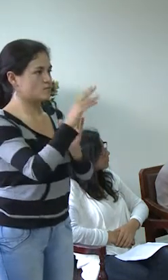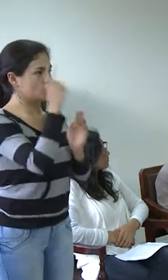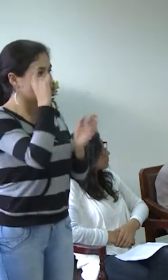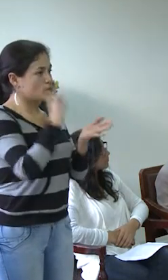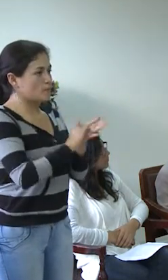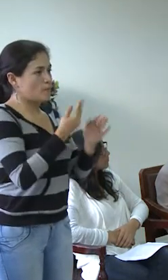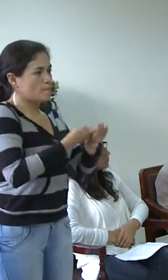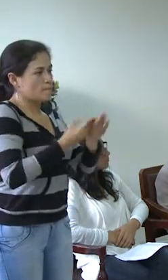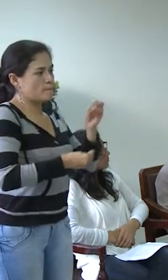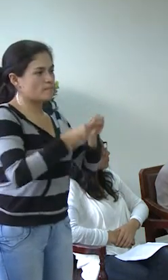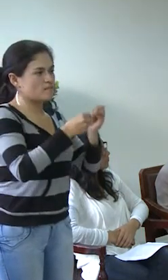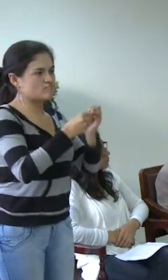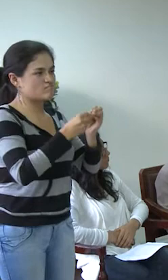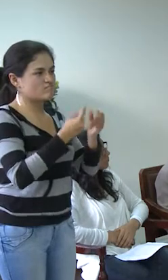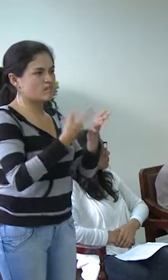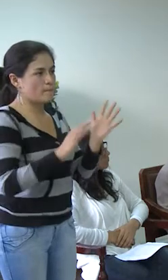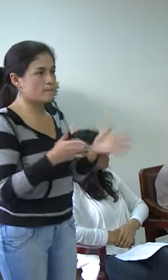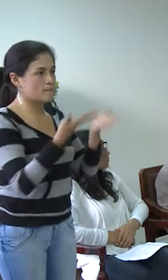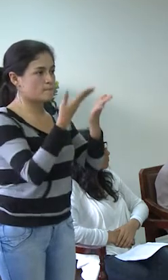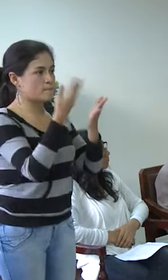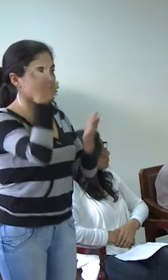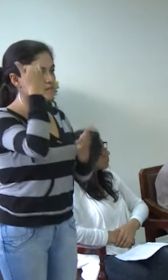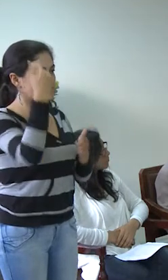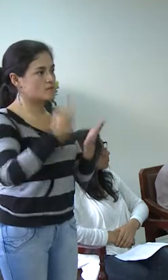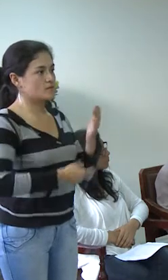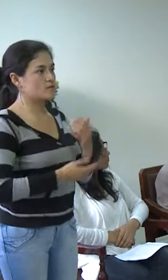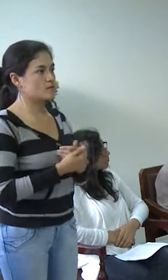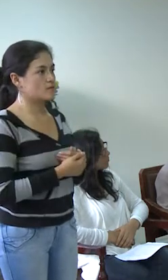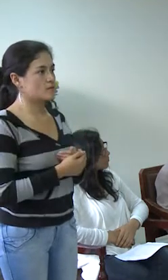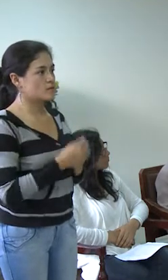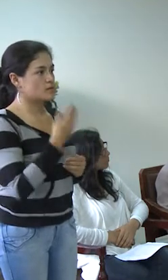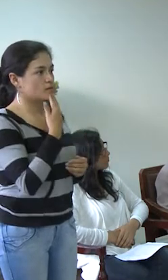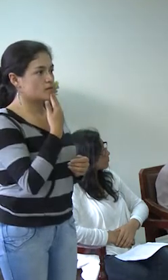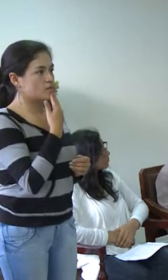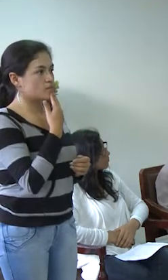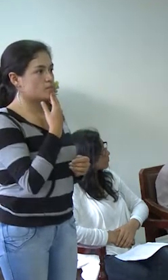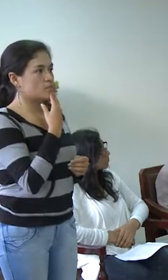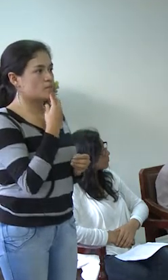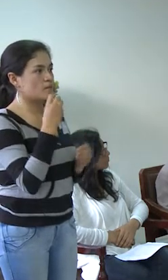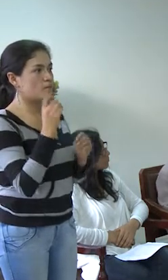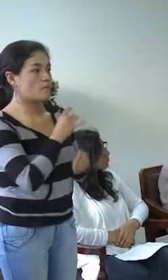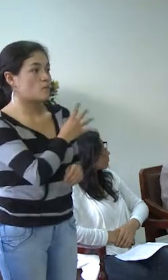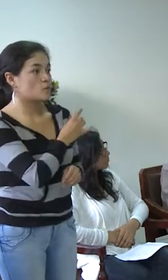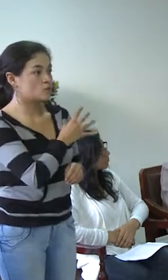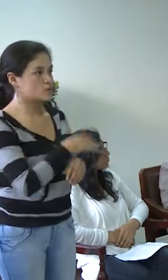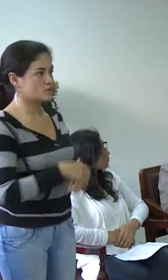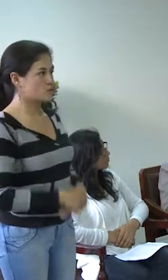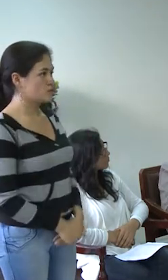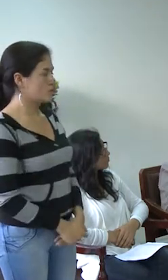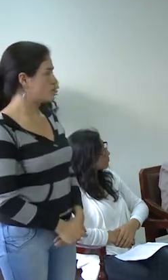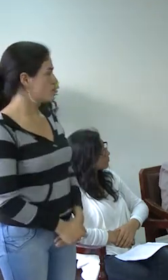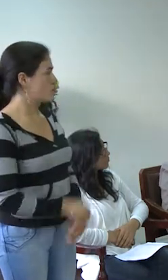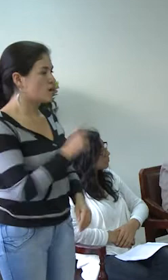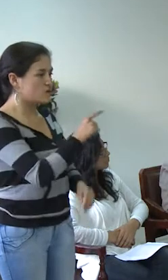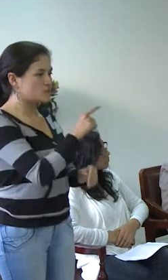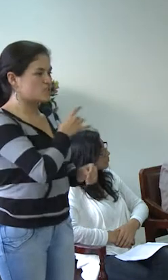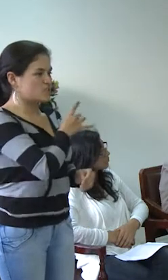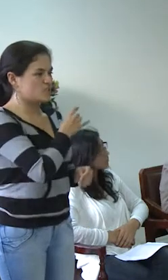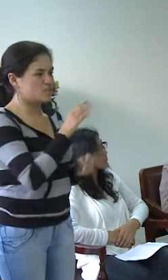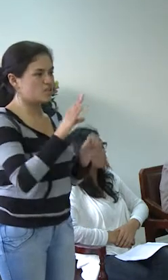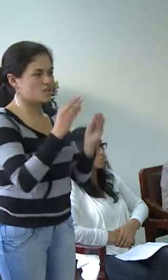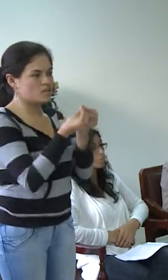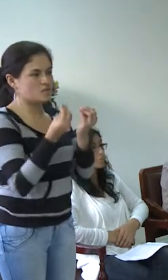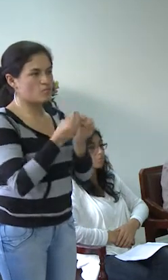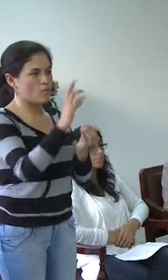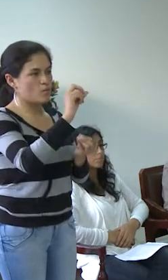más significativos en esa época para la educación popular venían de Chile, de toda la dictadura y la represión del Cono Sur.